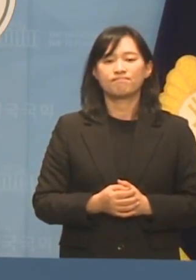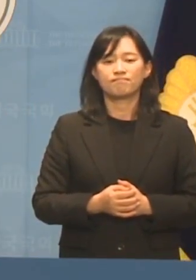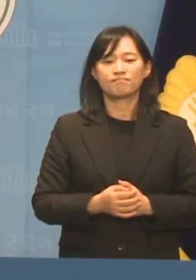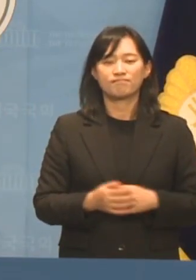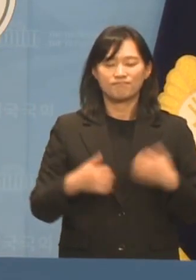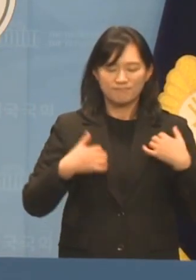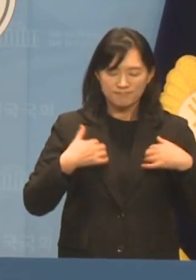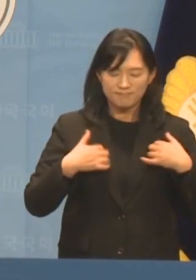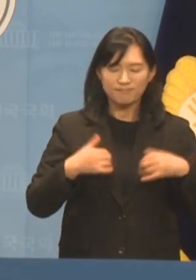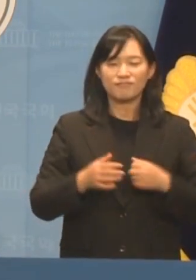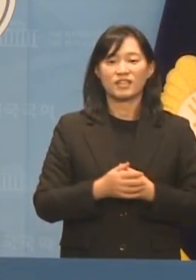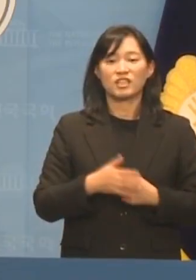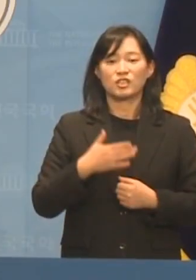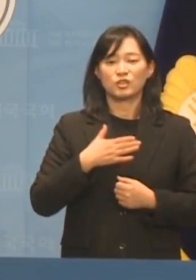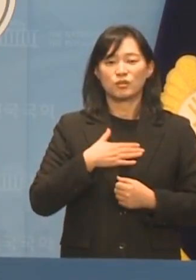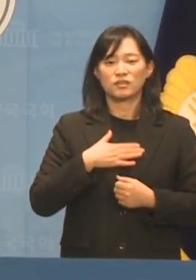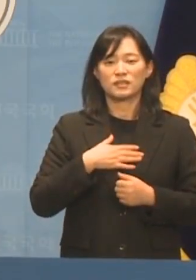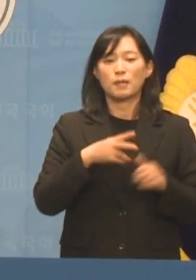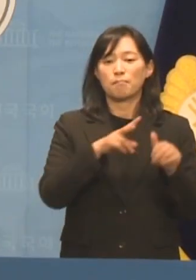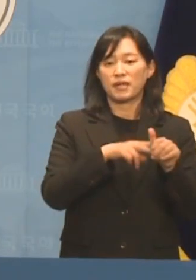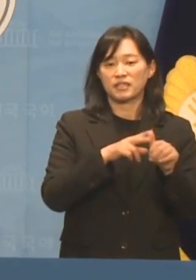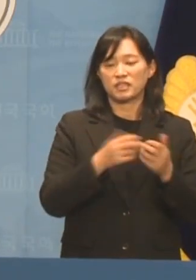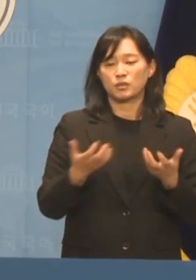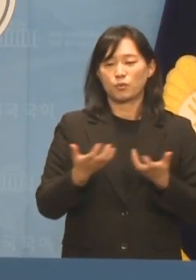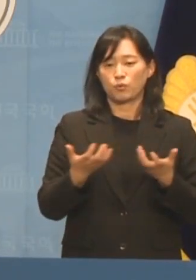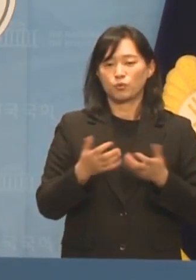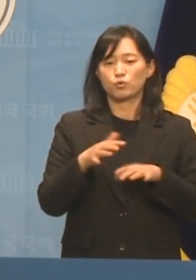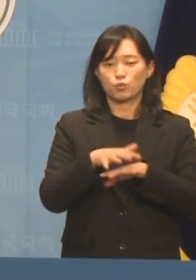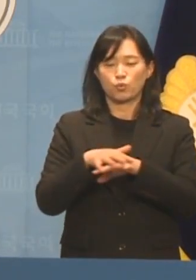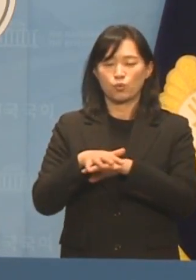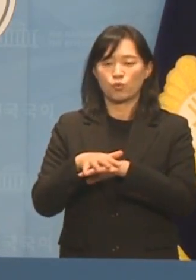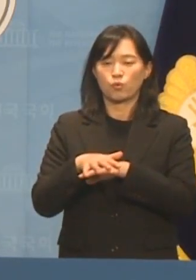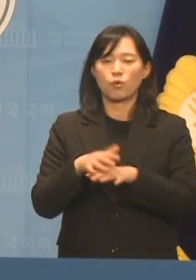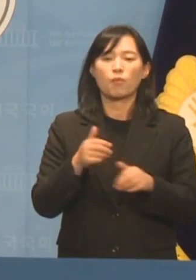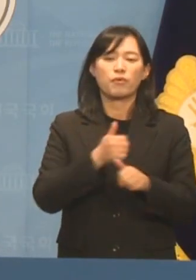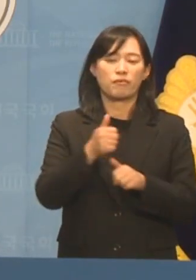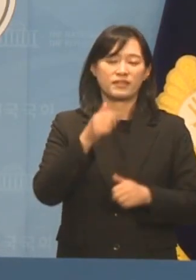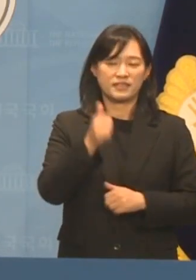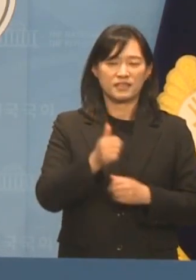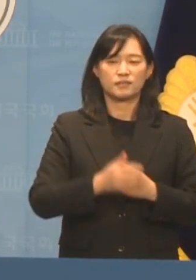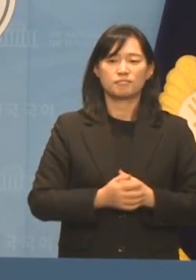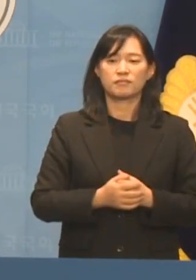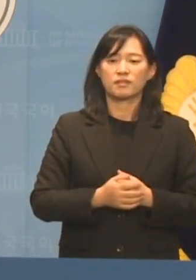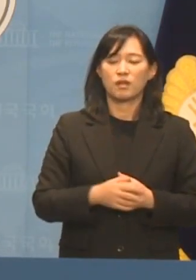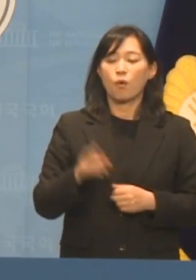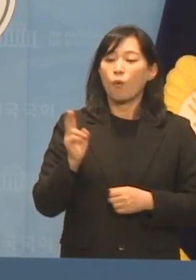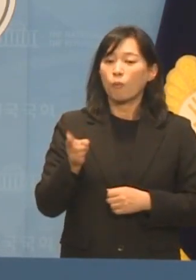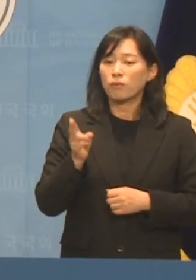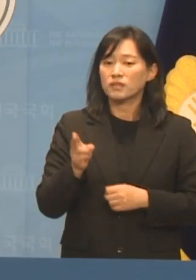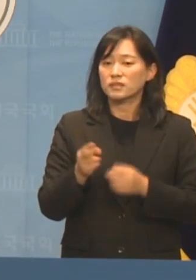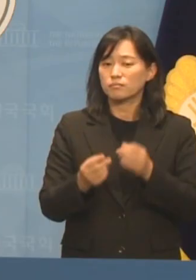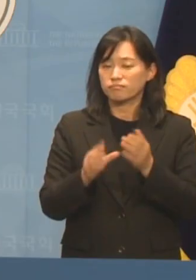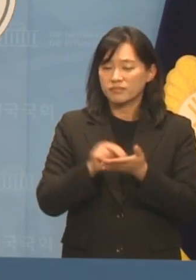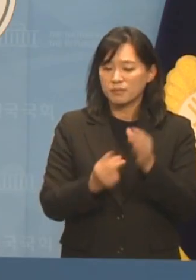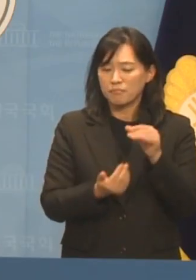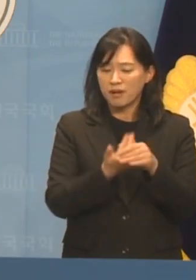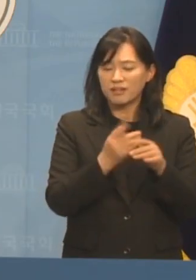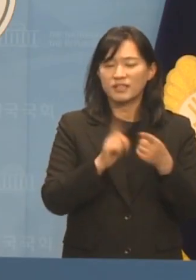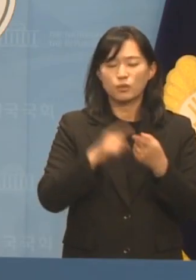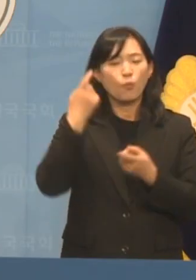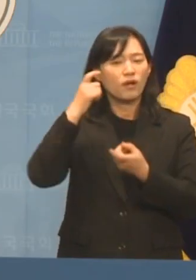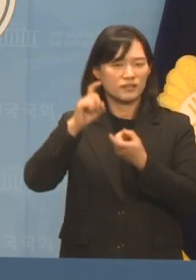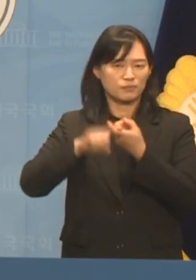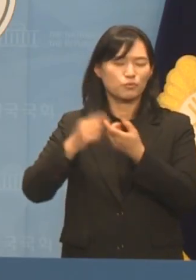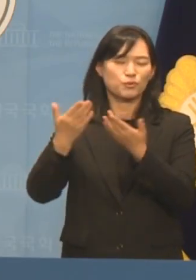네, 반갑습니다. 저는 마트노조 홈플러스 지부위원장 안수용입니다. 먼저 홈플러스 사태에 대해서 이렇게 관심 가져주고